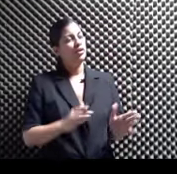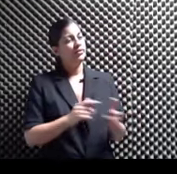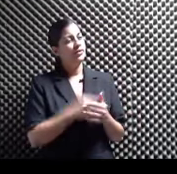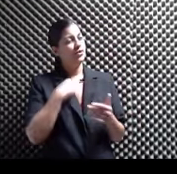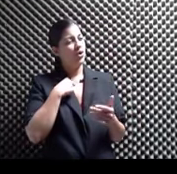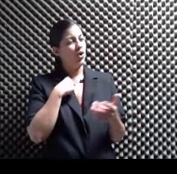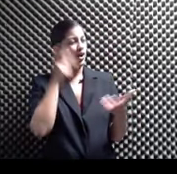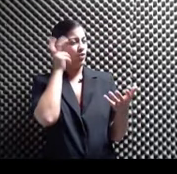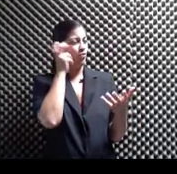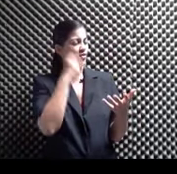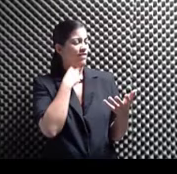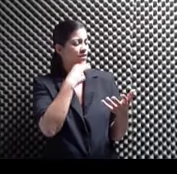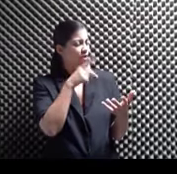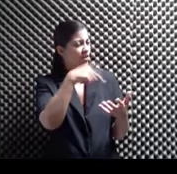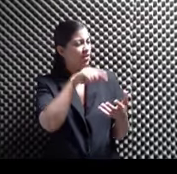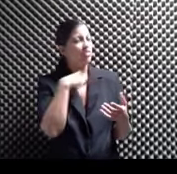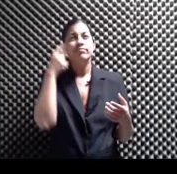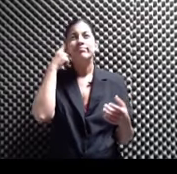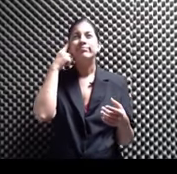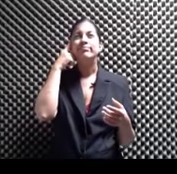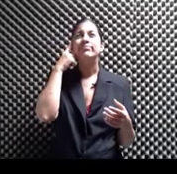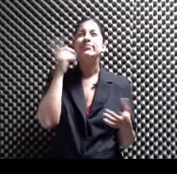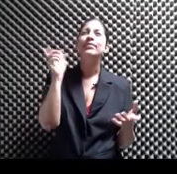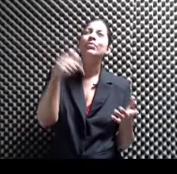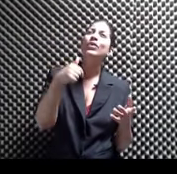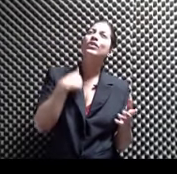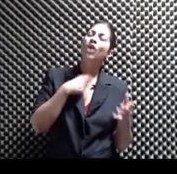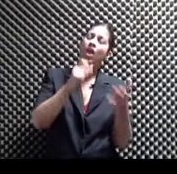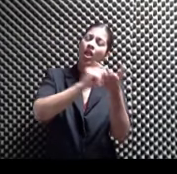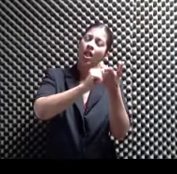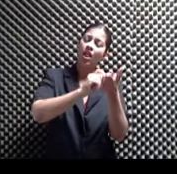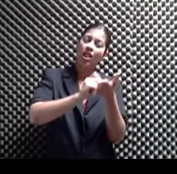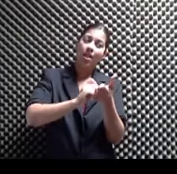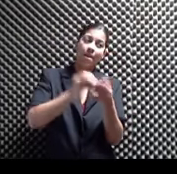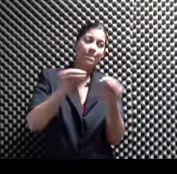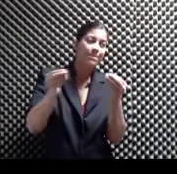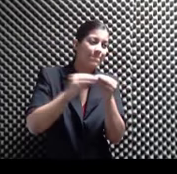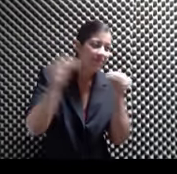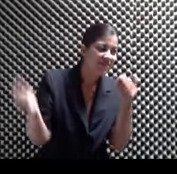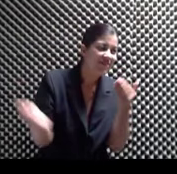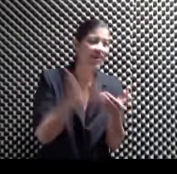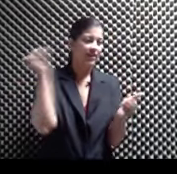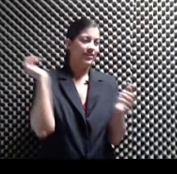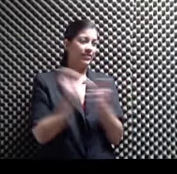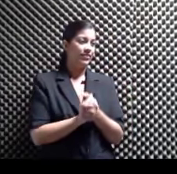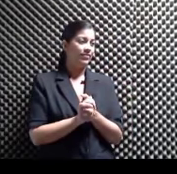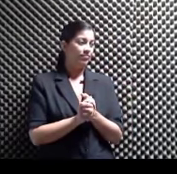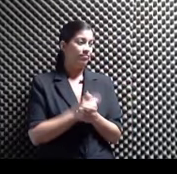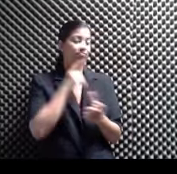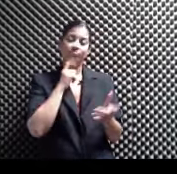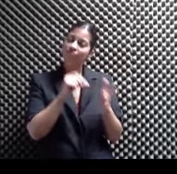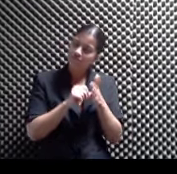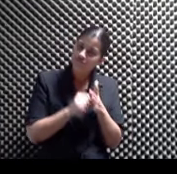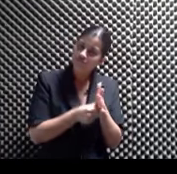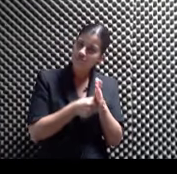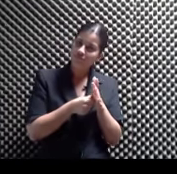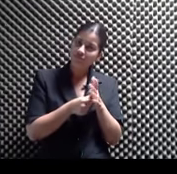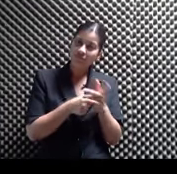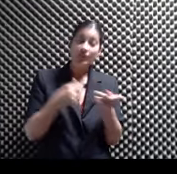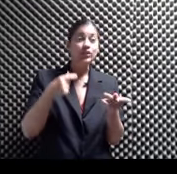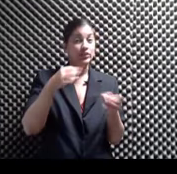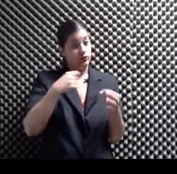porque por yo los oigo en la mente. Y entonces, de repente, cuando los oyen más, dices, es que me imaginaba que lo iba a volver la por intención, ese lado. Sobre todo cuando ya uno